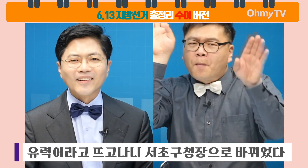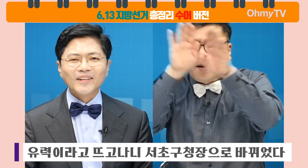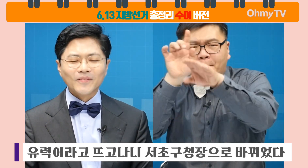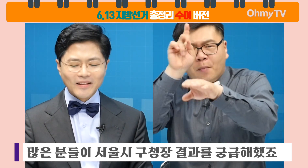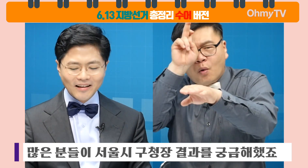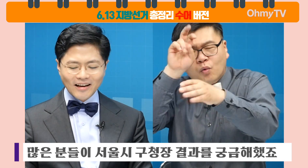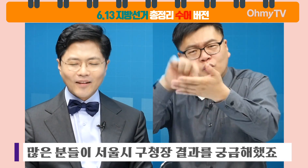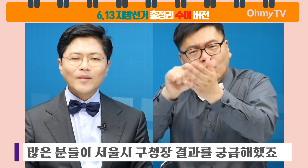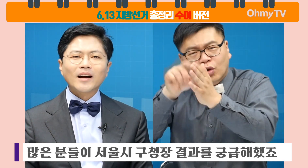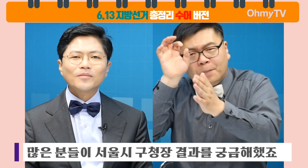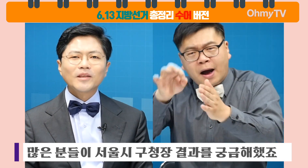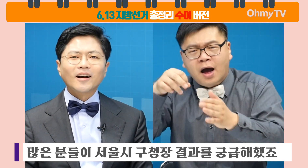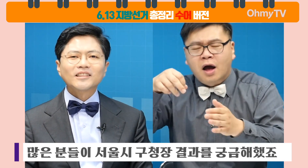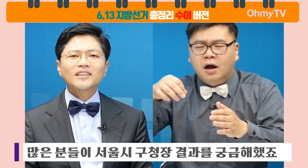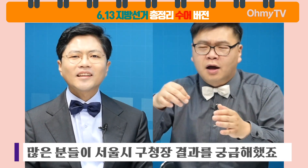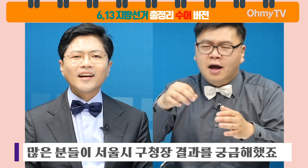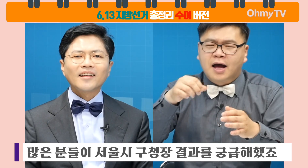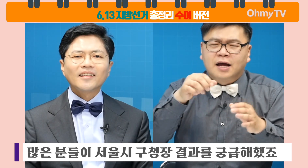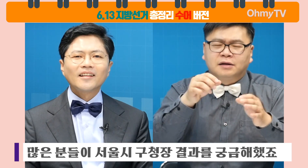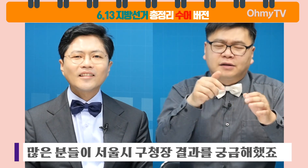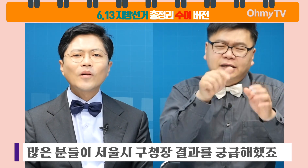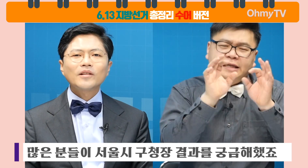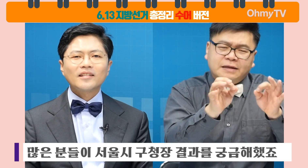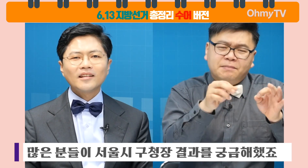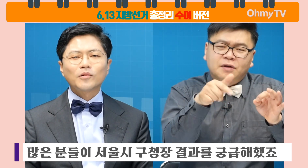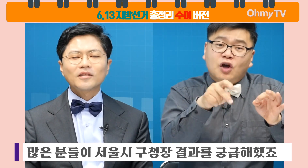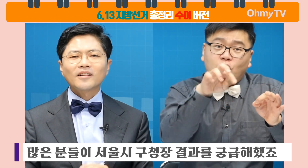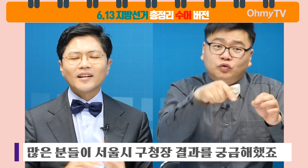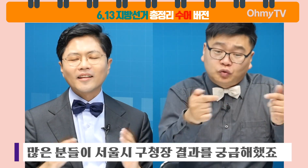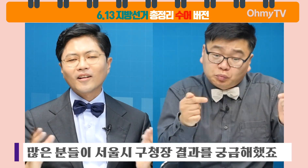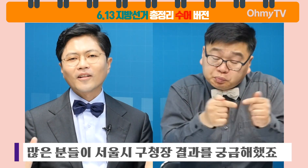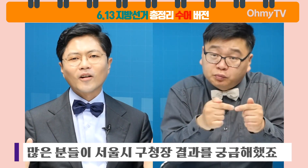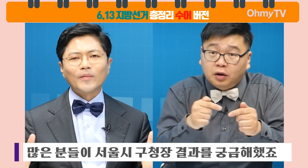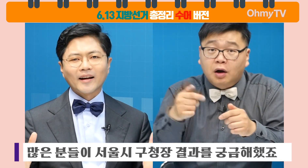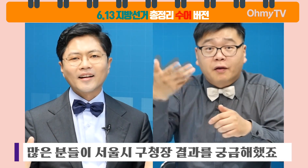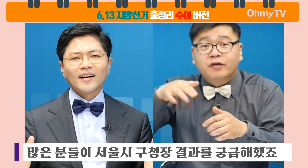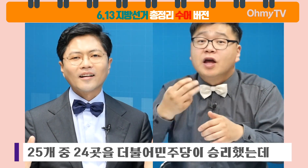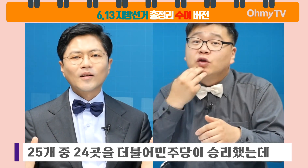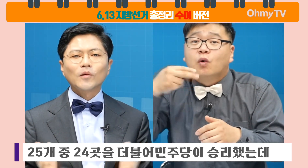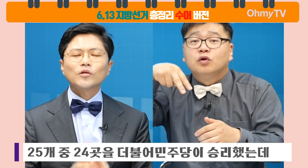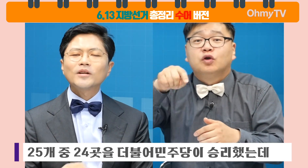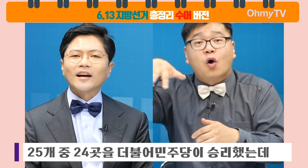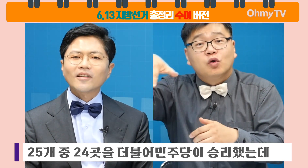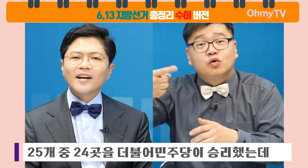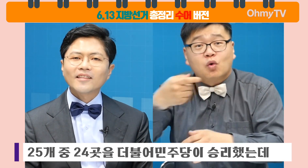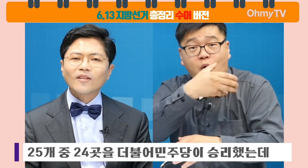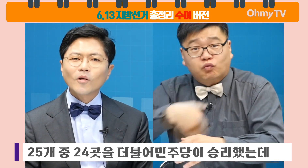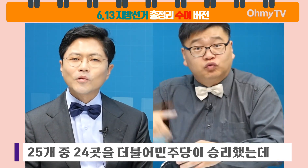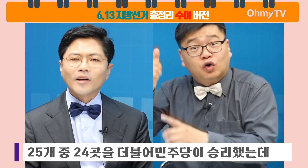바뀌더라고요. 아마 많은 분들이 어떻게 서울시 구청장의 선거 결과가 바뀔까, 그리고 25개의 선거구